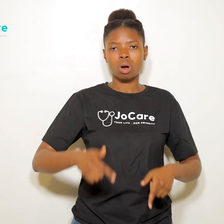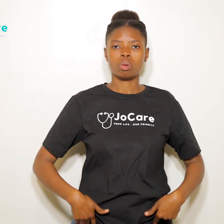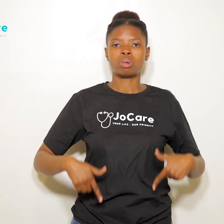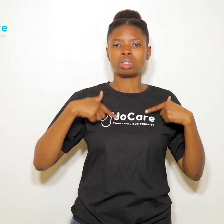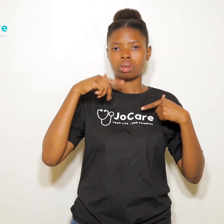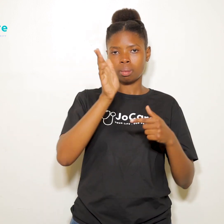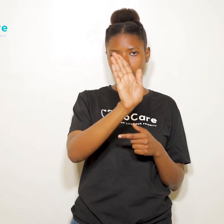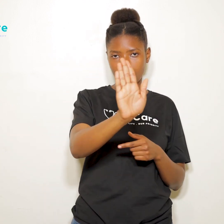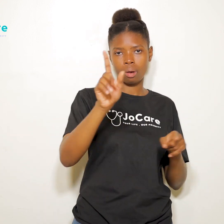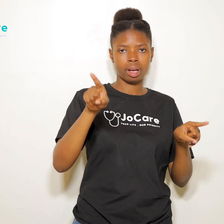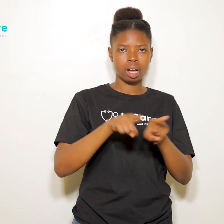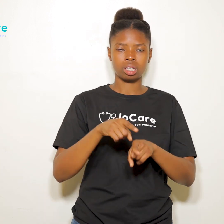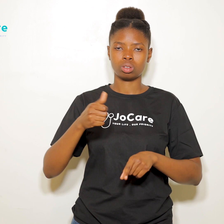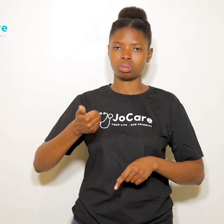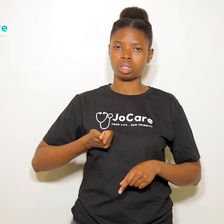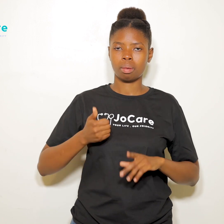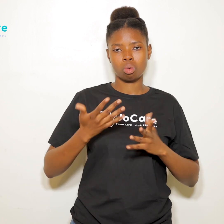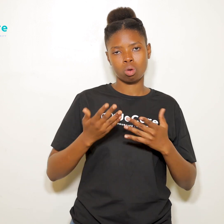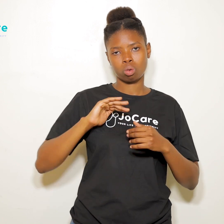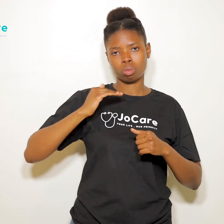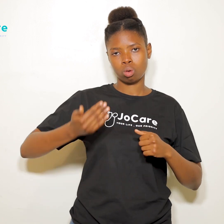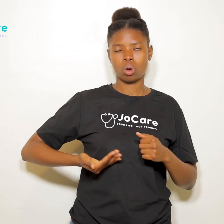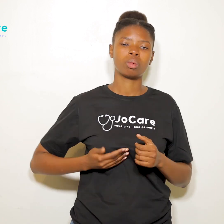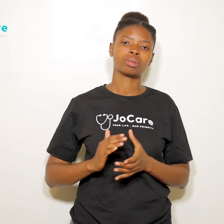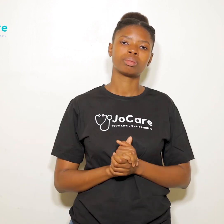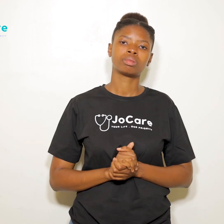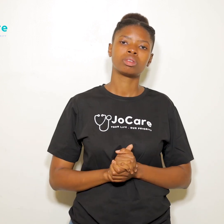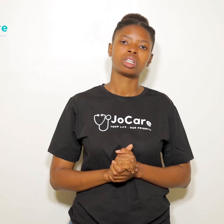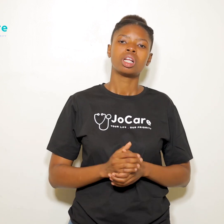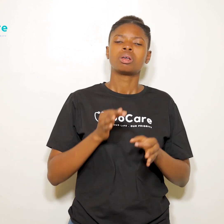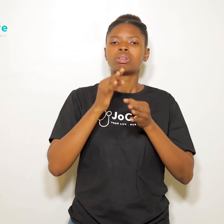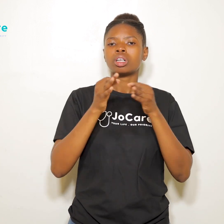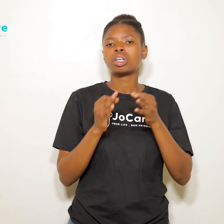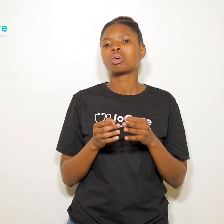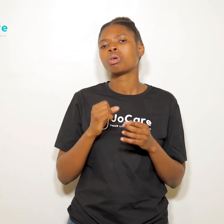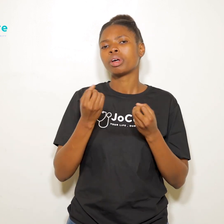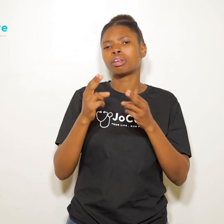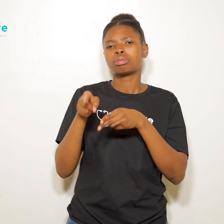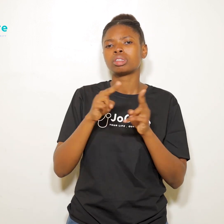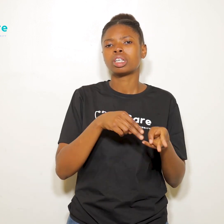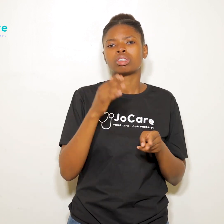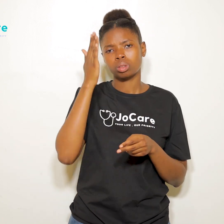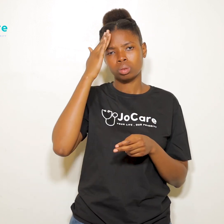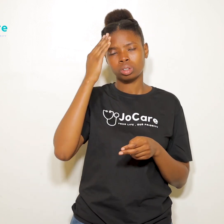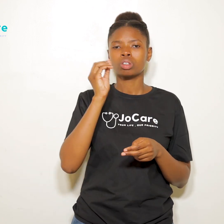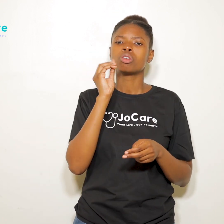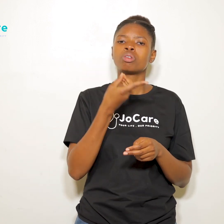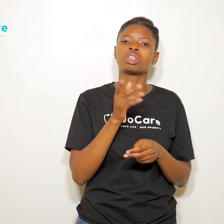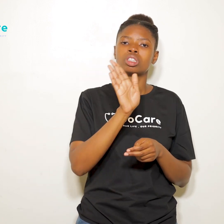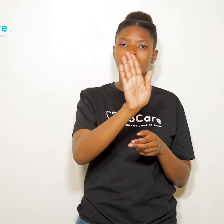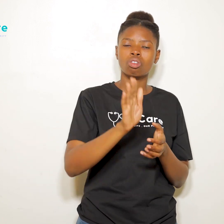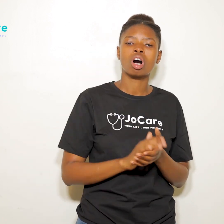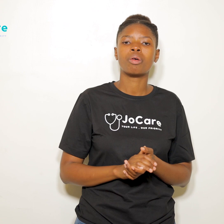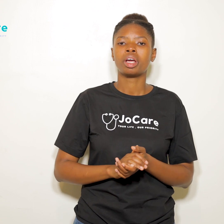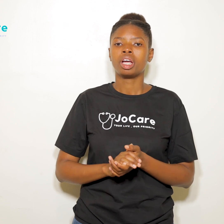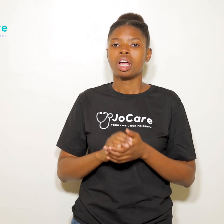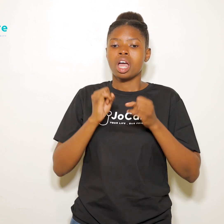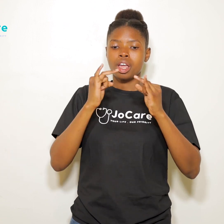cyangwa nk'umukobwa. Ni ukuvuga ngo iyo wari usanzwe uzi ukwezi kwawe, iyo hari ikintu gihindutseho uko byagenda kose urabimenya. Ukavuga ati